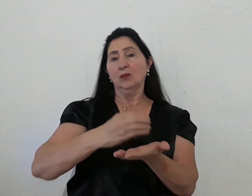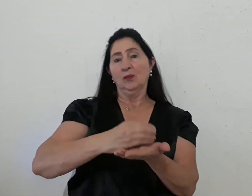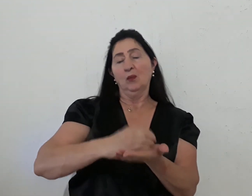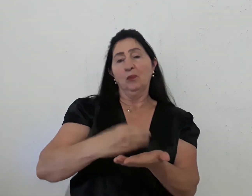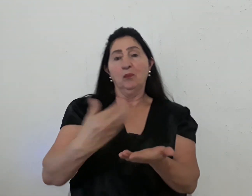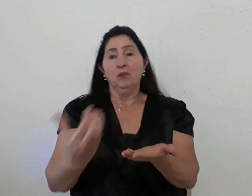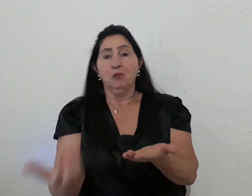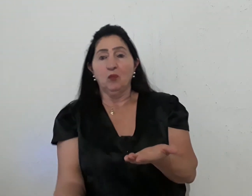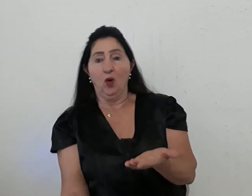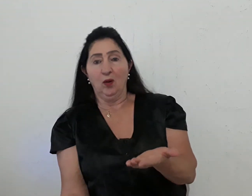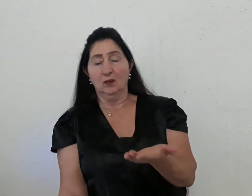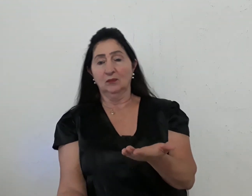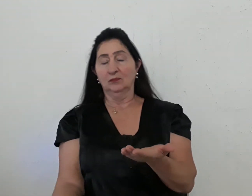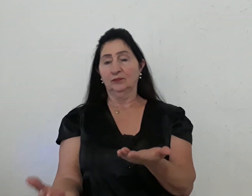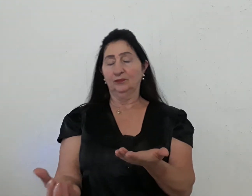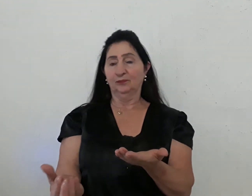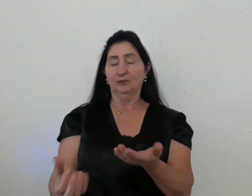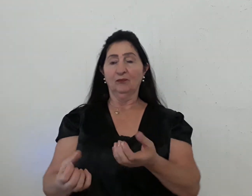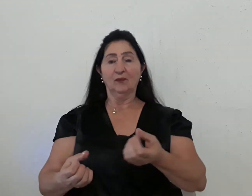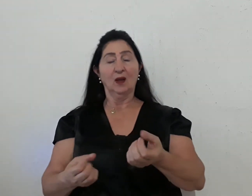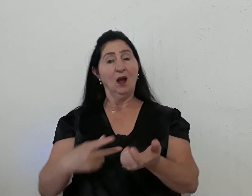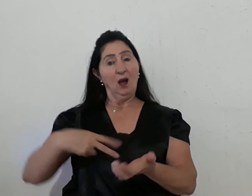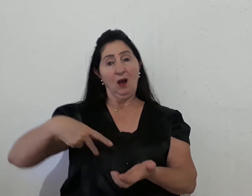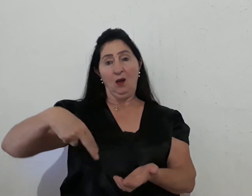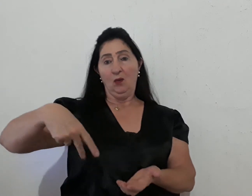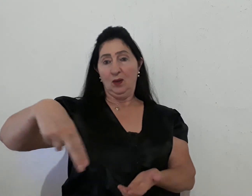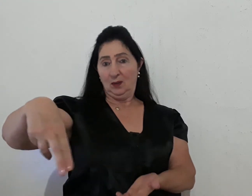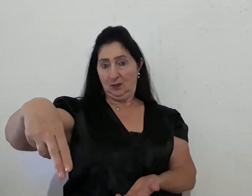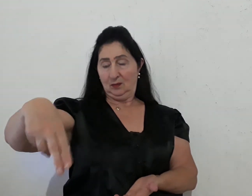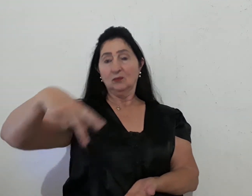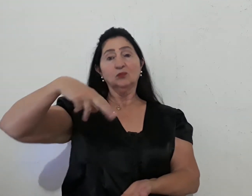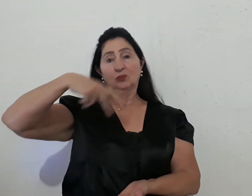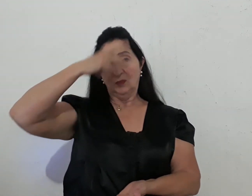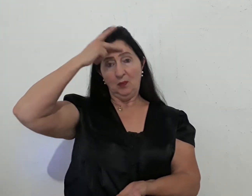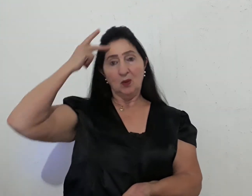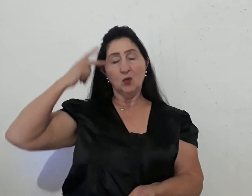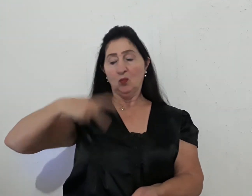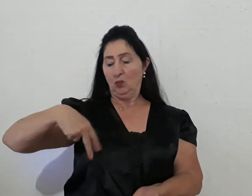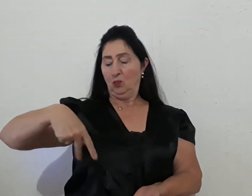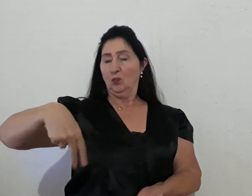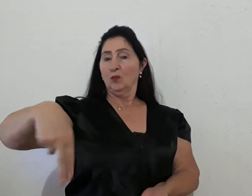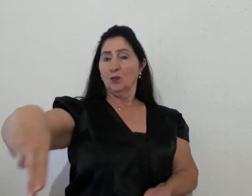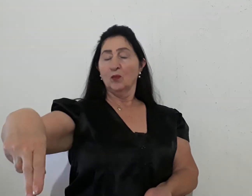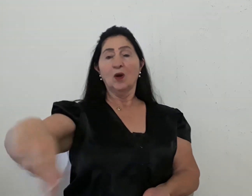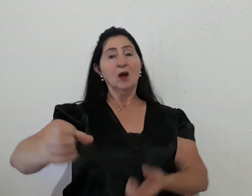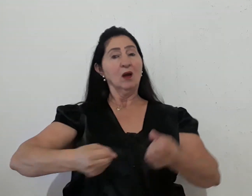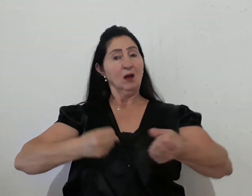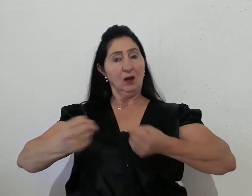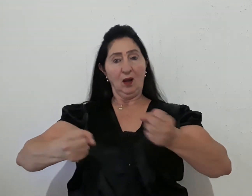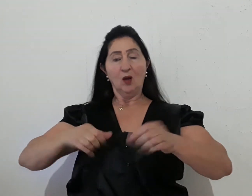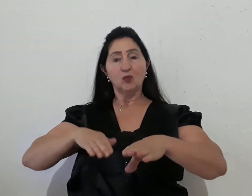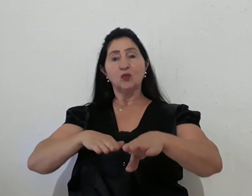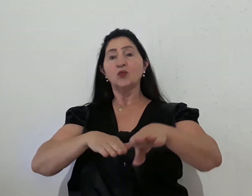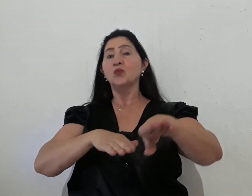cai, andar, pessoa anda, carro anda,